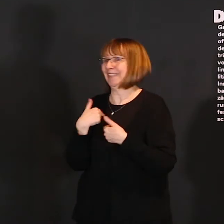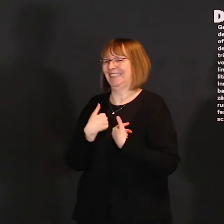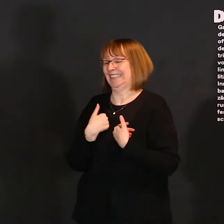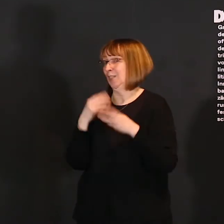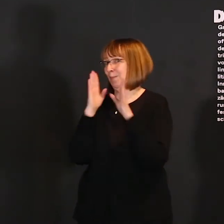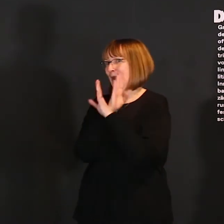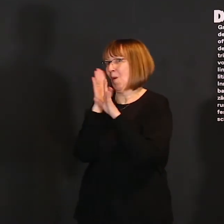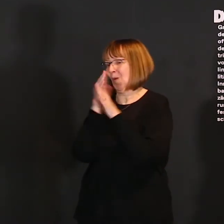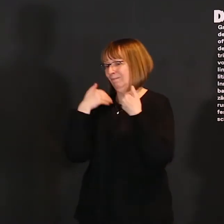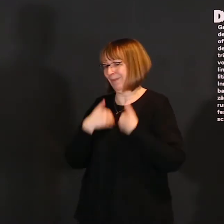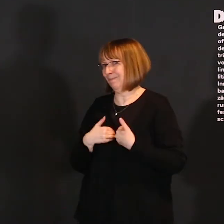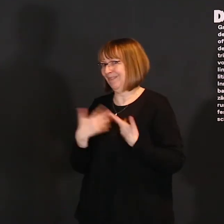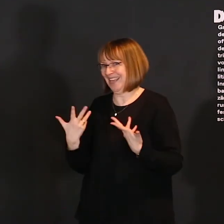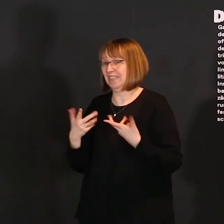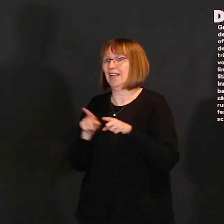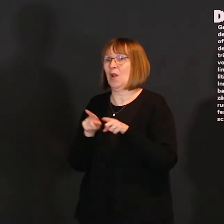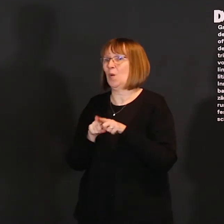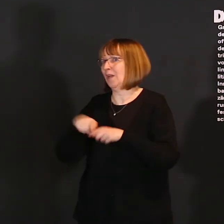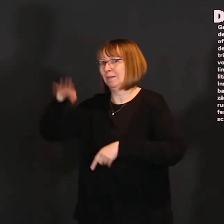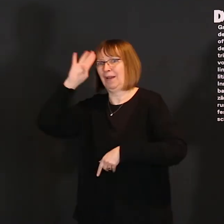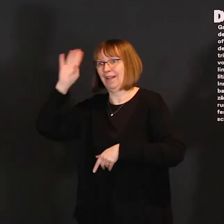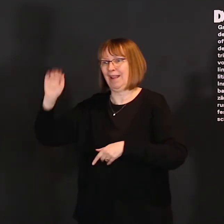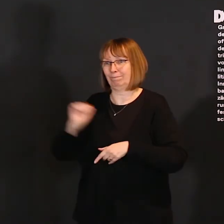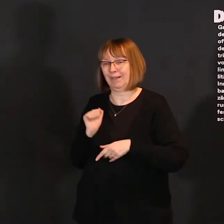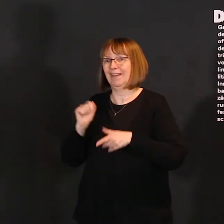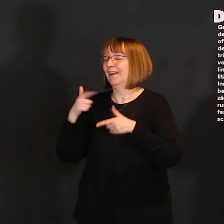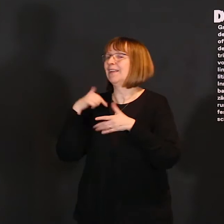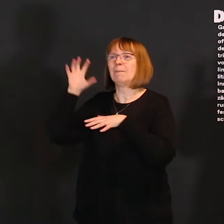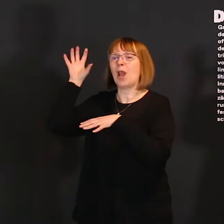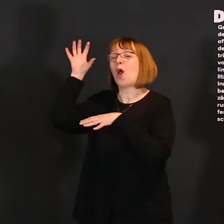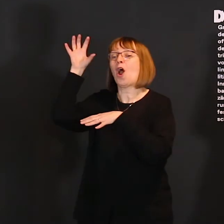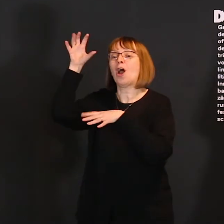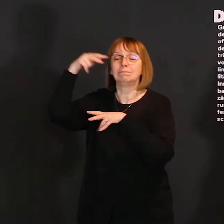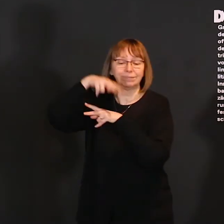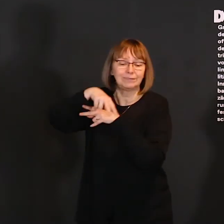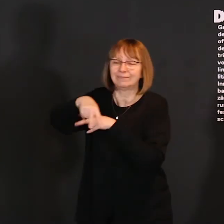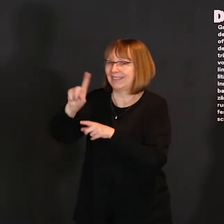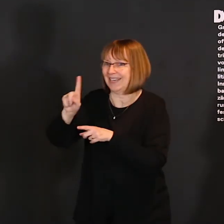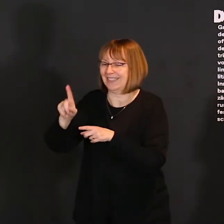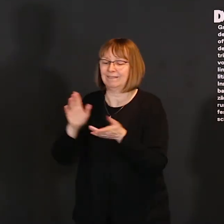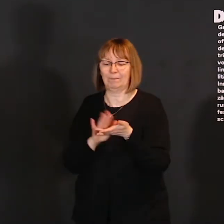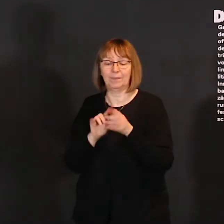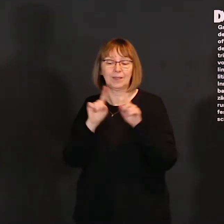nicht spioniert hat oder aus militärischen Gründen mit dem Ballon unterwegs war.